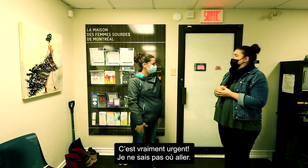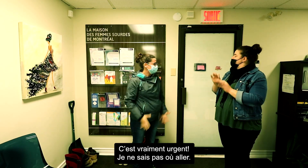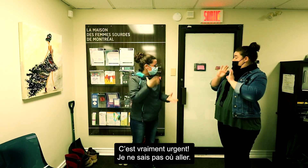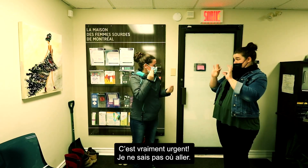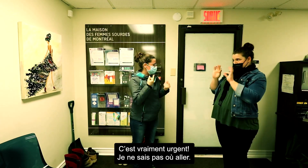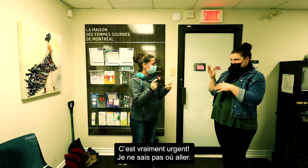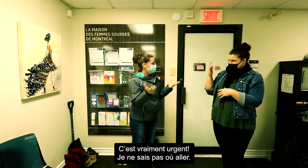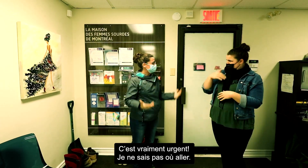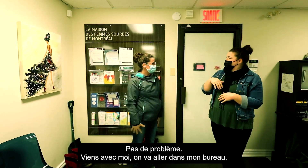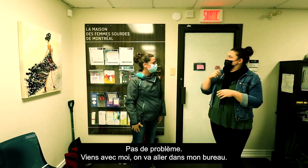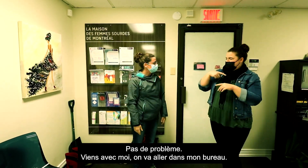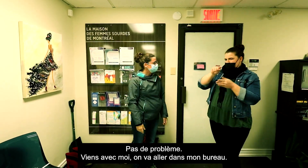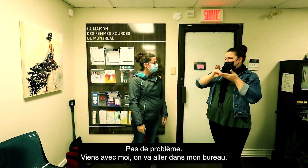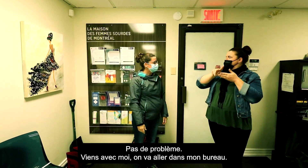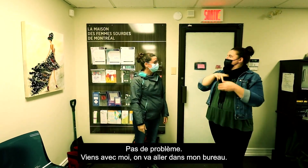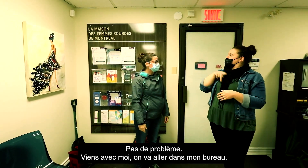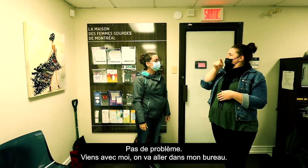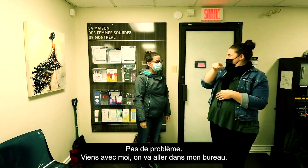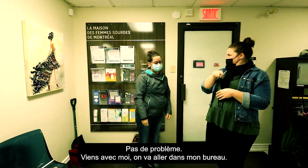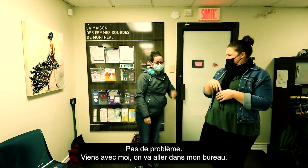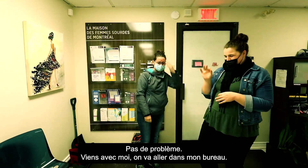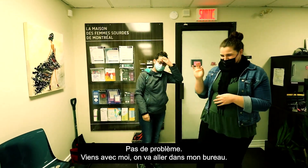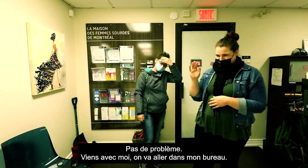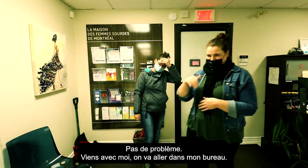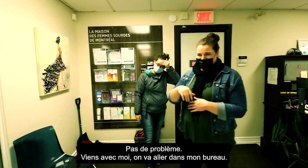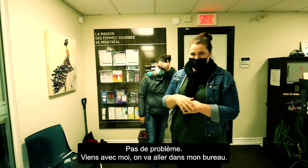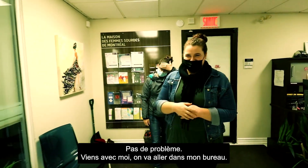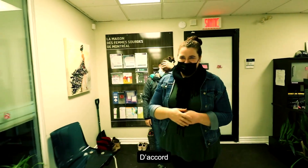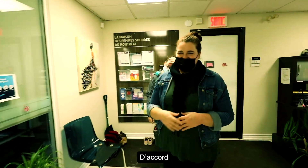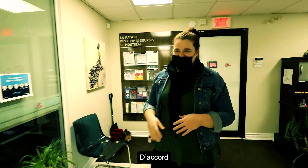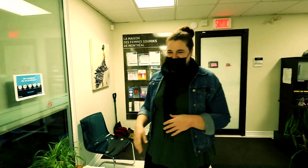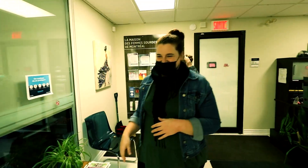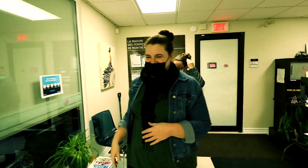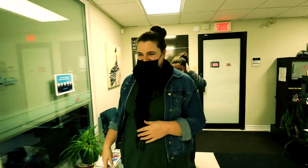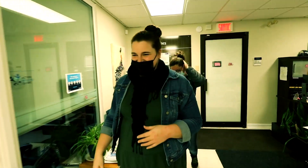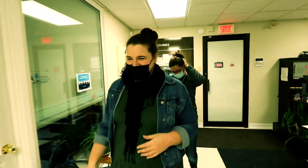sais pas où aller. OK, pas de problème. Viens avec moi, on va aller dans mon bureau. OK.